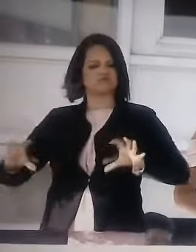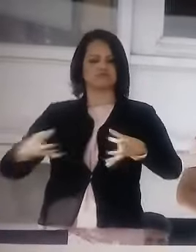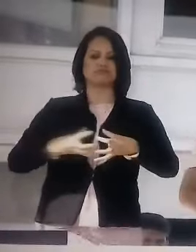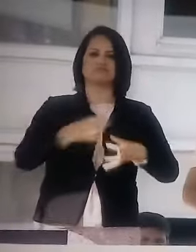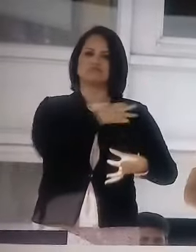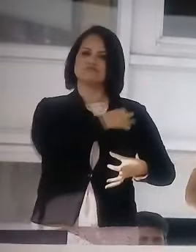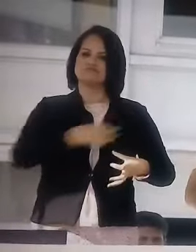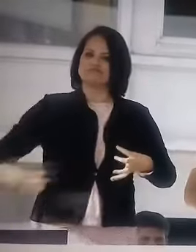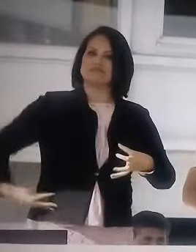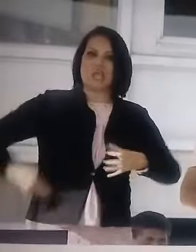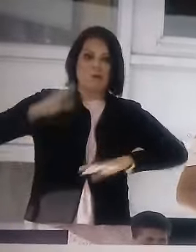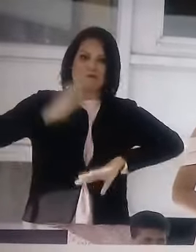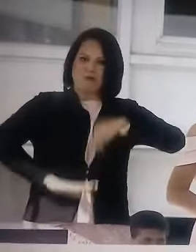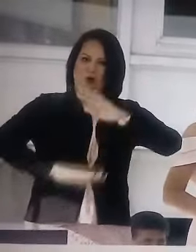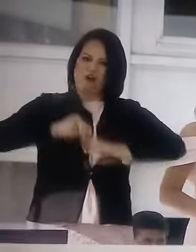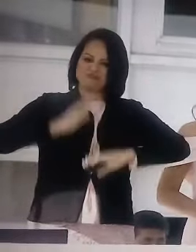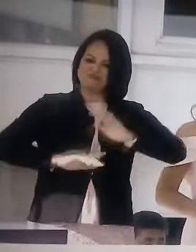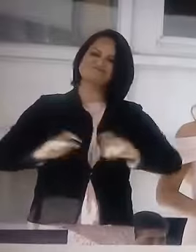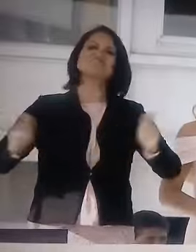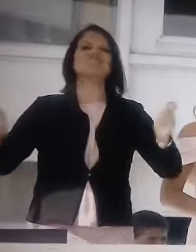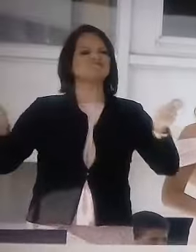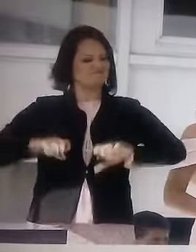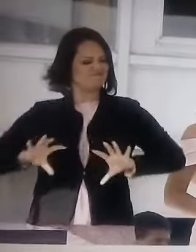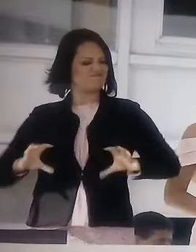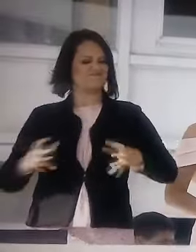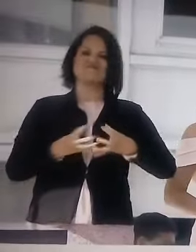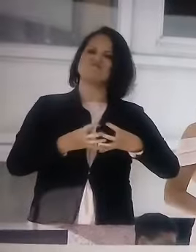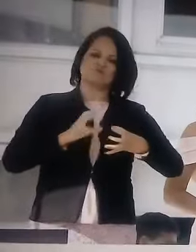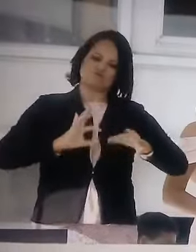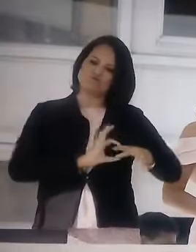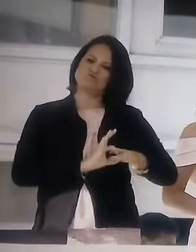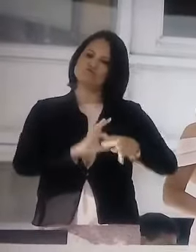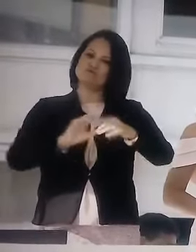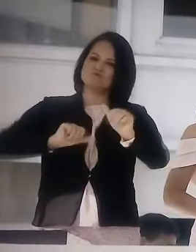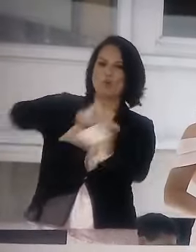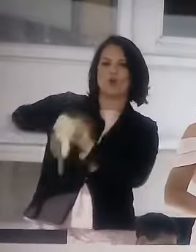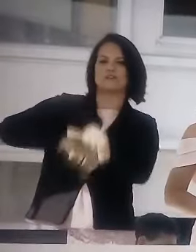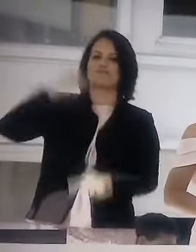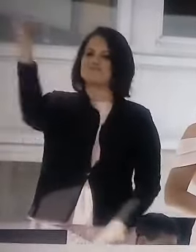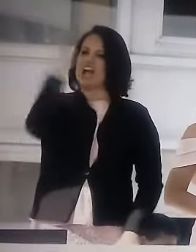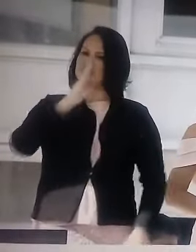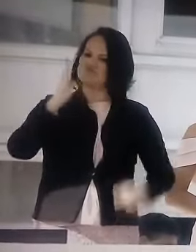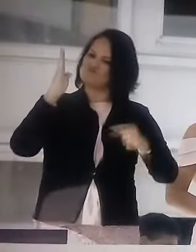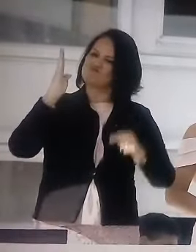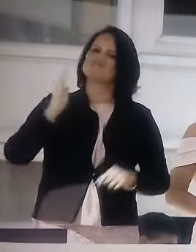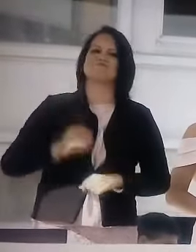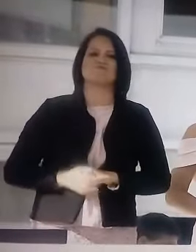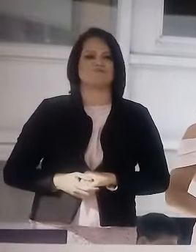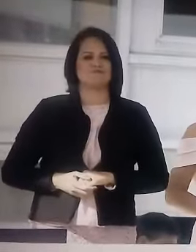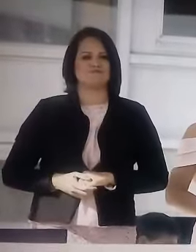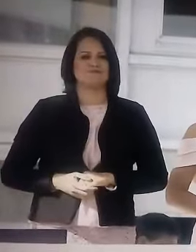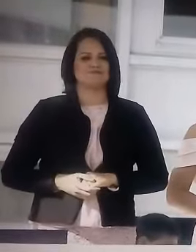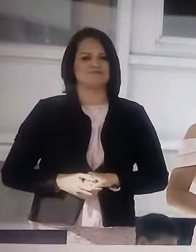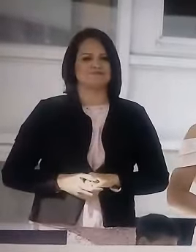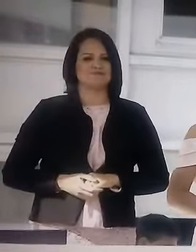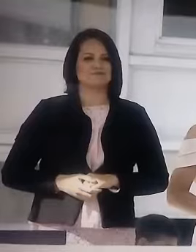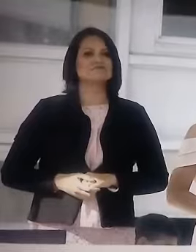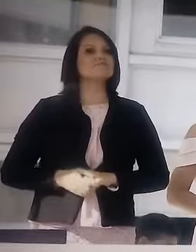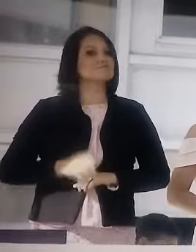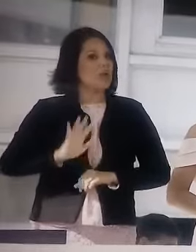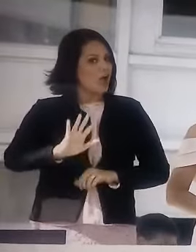de ministros técnicos e capazes para transformar nosso Brasil. Mas ainda